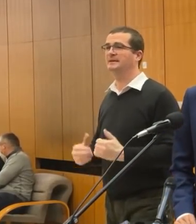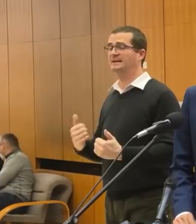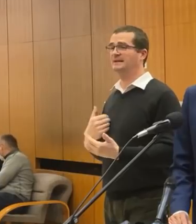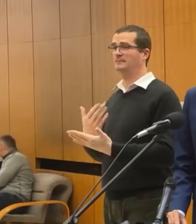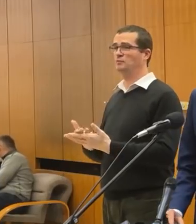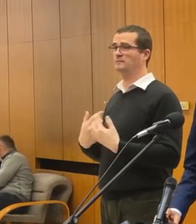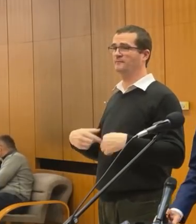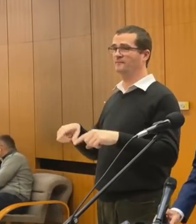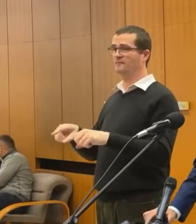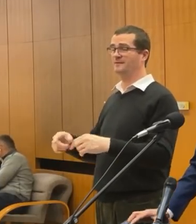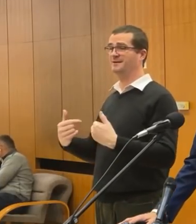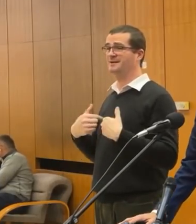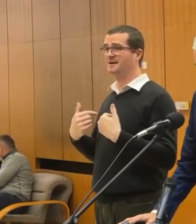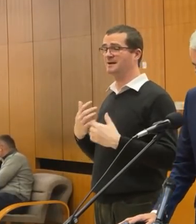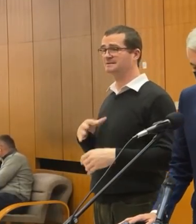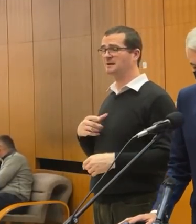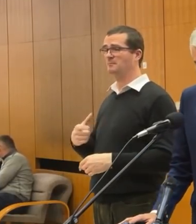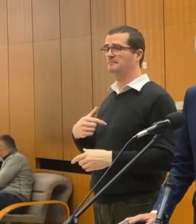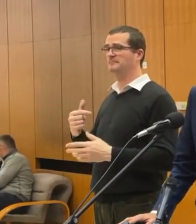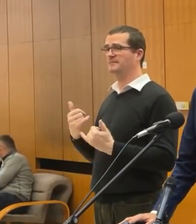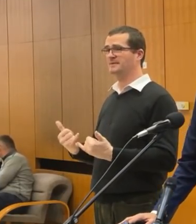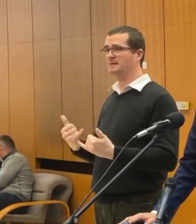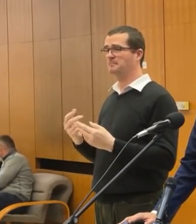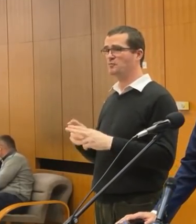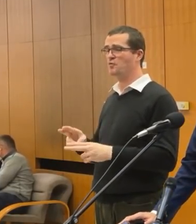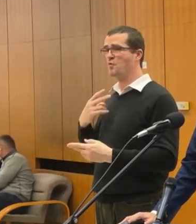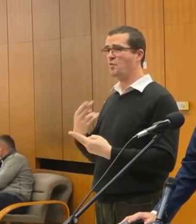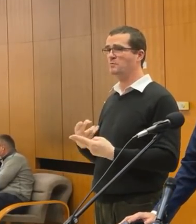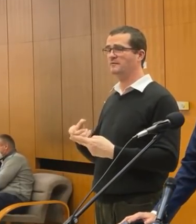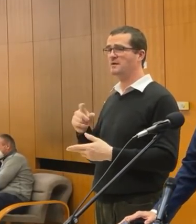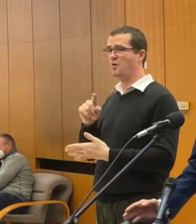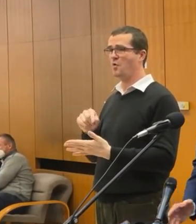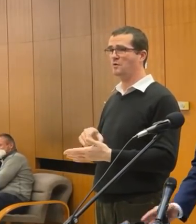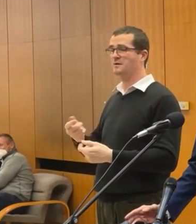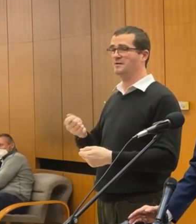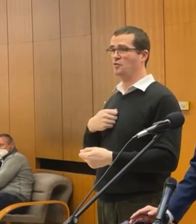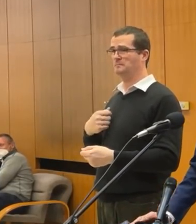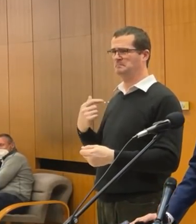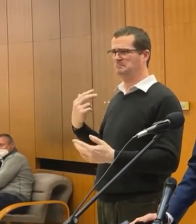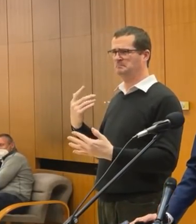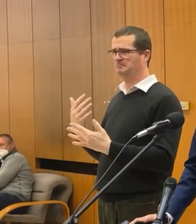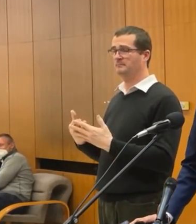ponúknuť? Tak ja by som chcel využiť túto príležitosť a odpovedať na otázku, ktorú dostávam